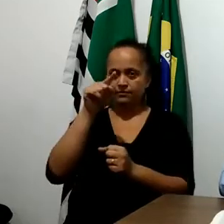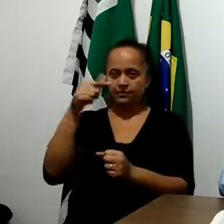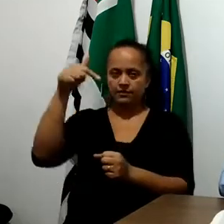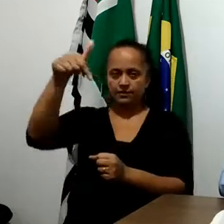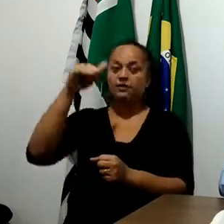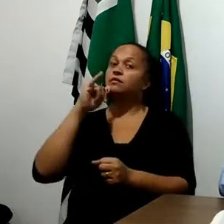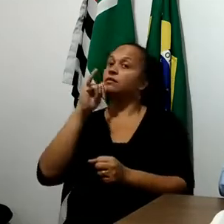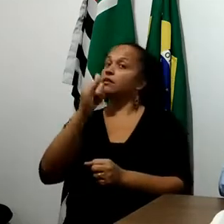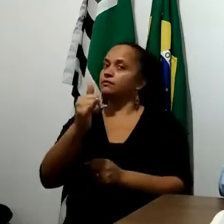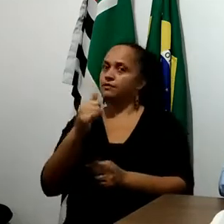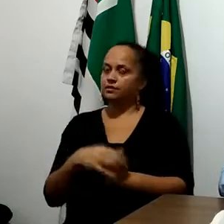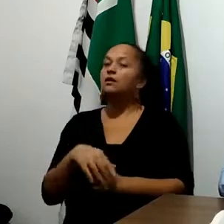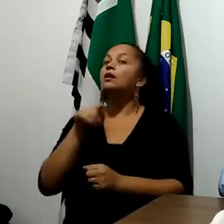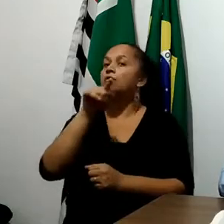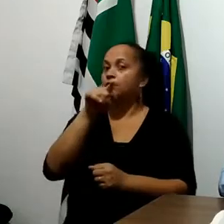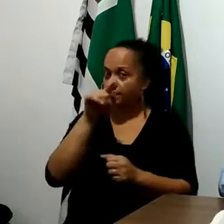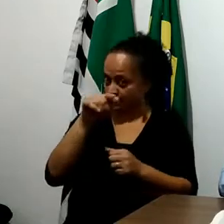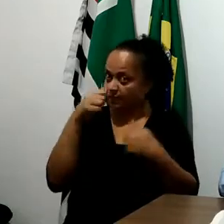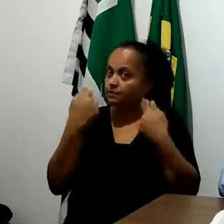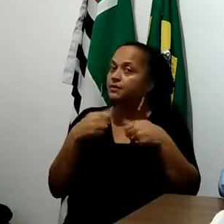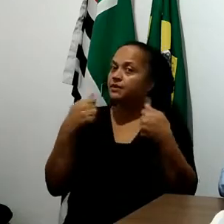sujeitai-vos, portanto, a Deus,